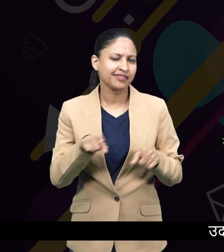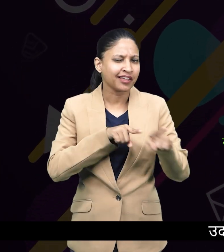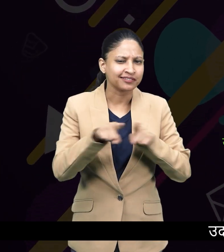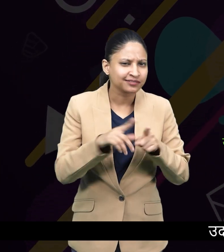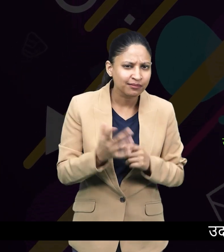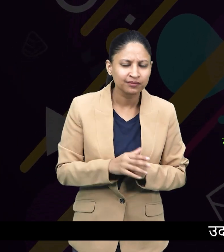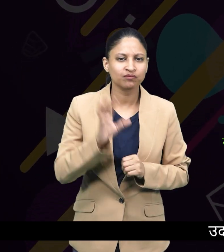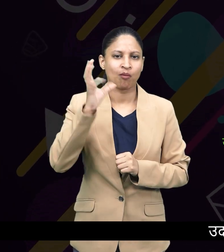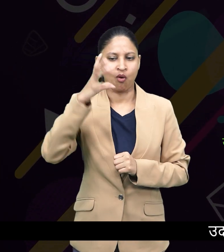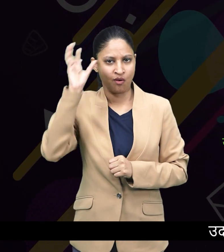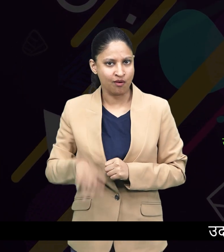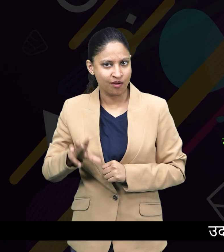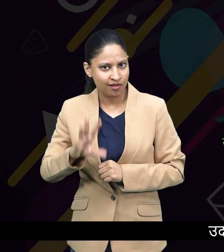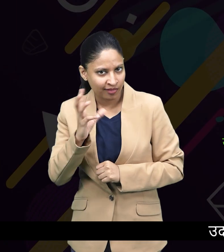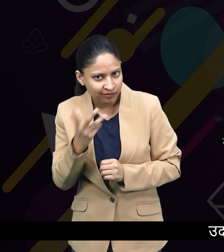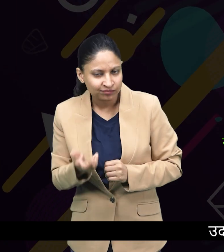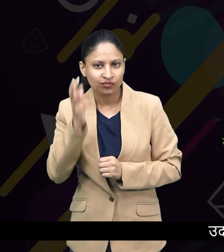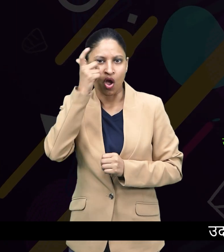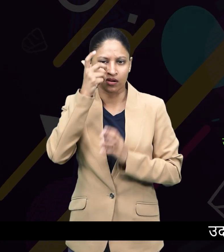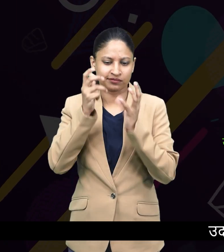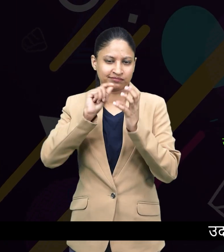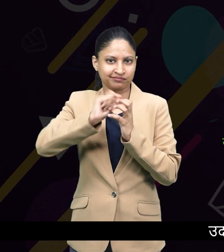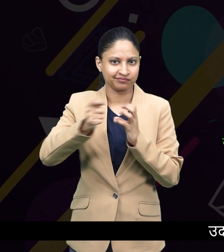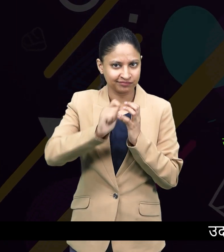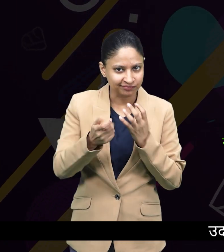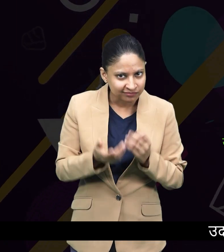उदाहरण गेंद, संतरा, ग्लोब।